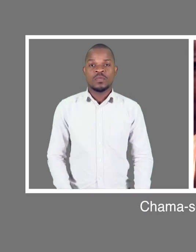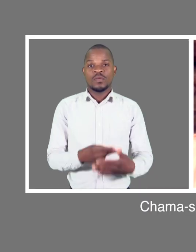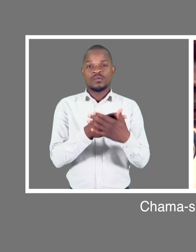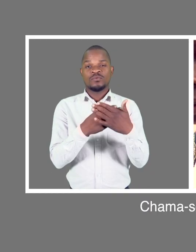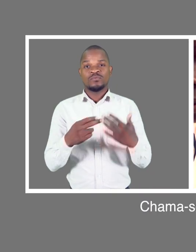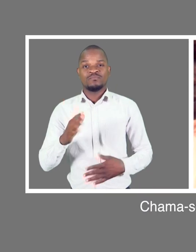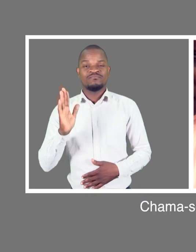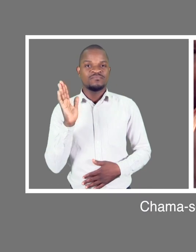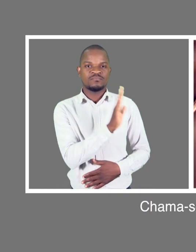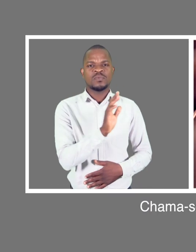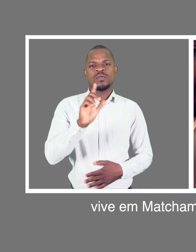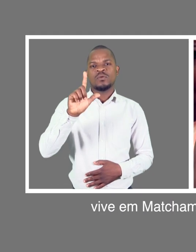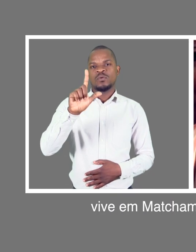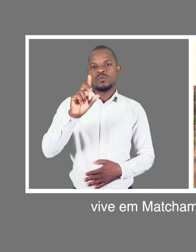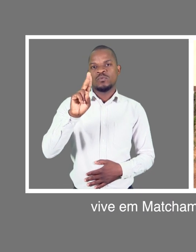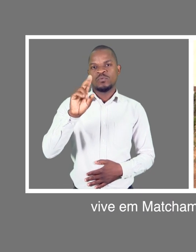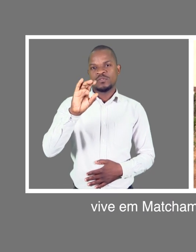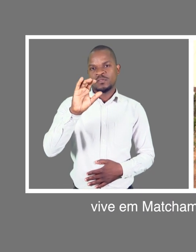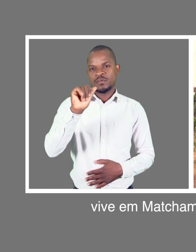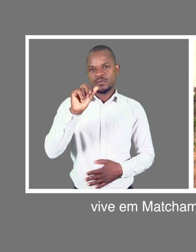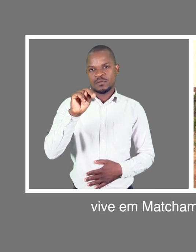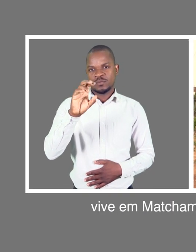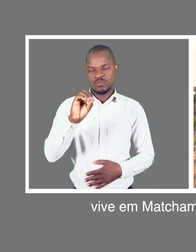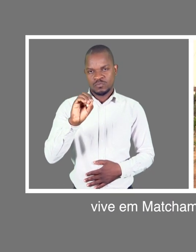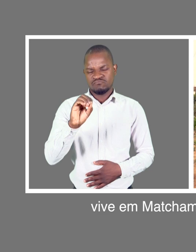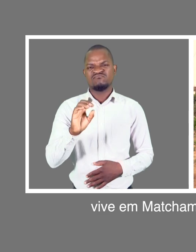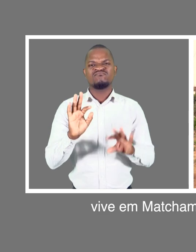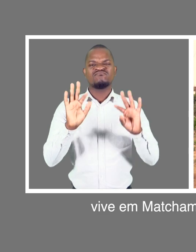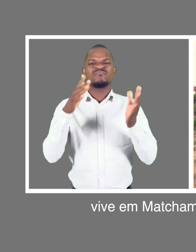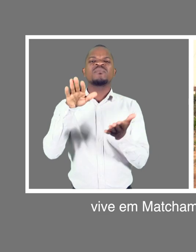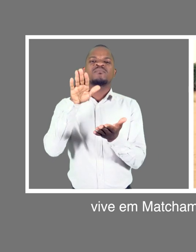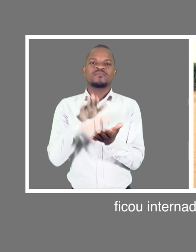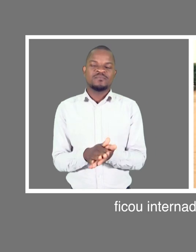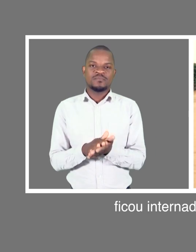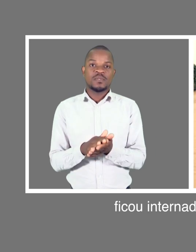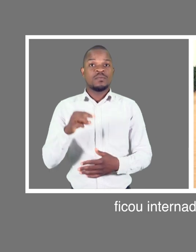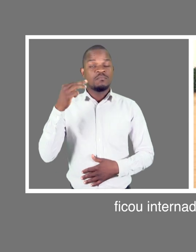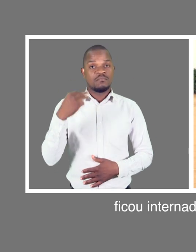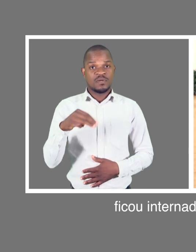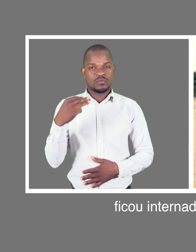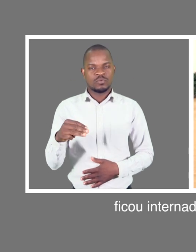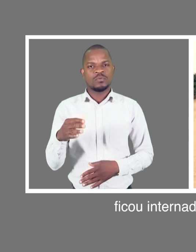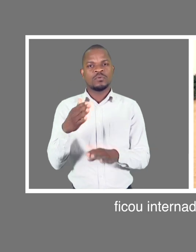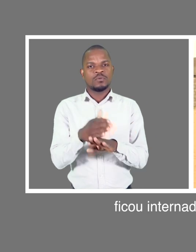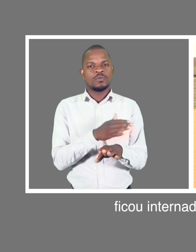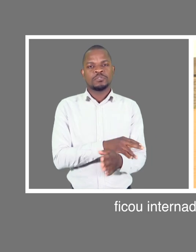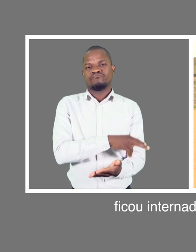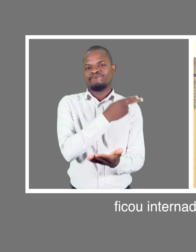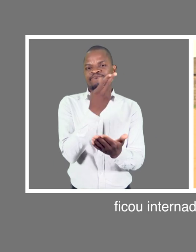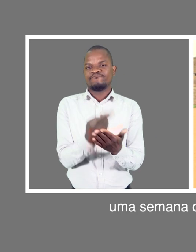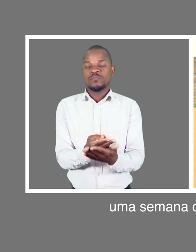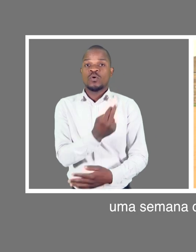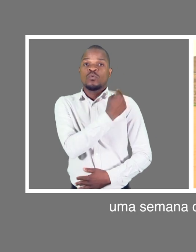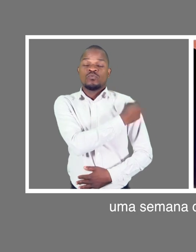Chama-se Luciano Fernando, vive em Maquemelho, no município de Amatola. Ficou internado no estado Geraldo